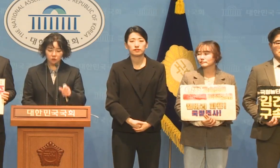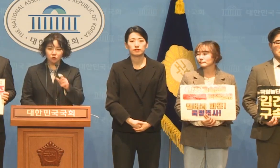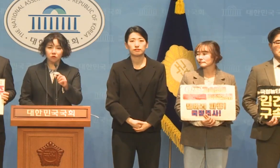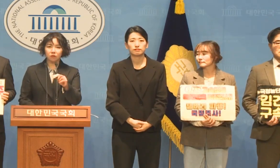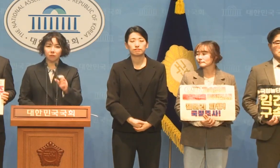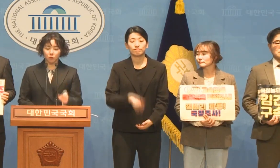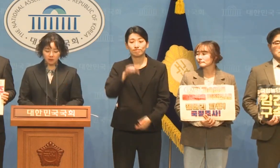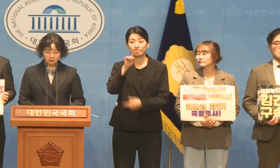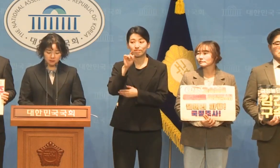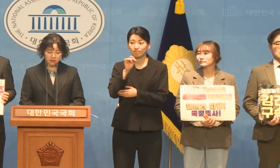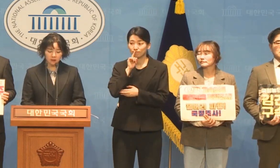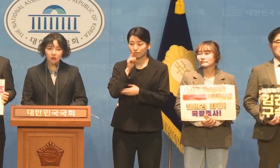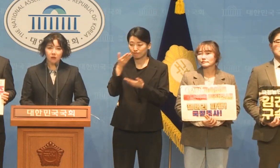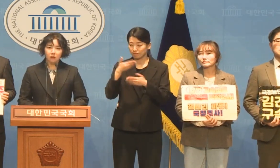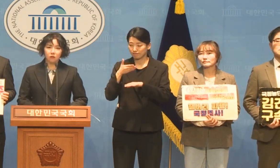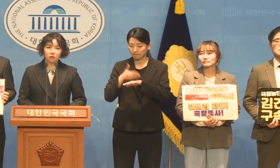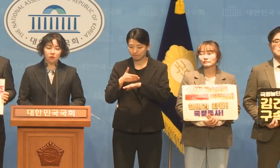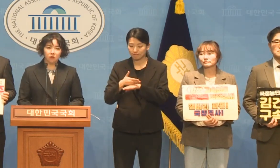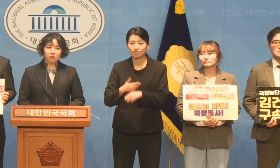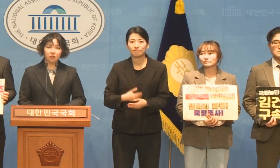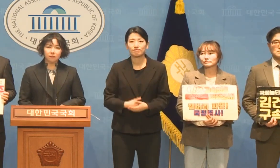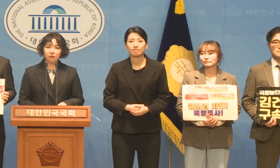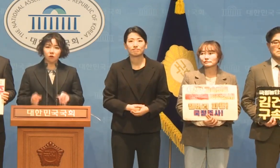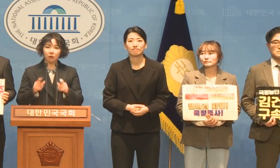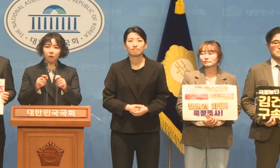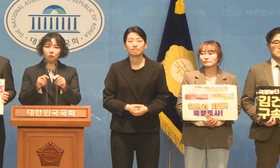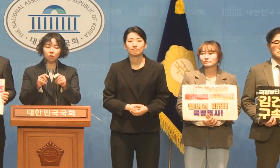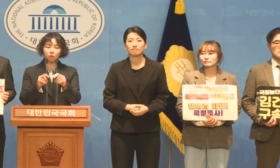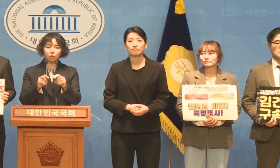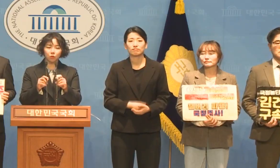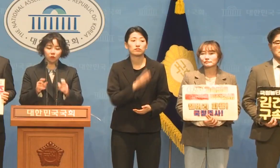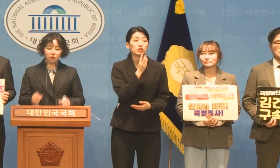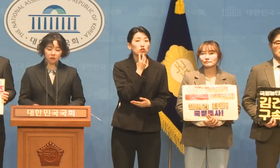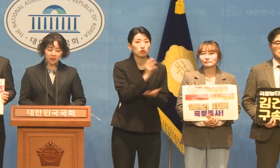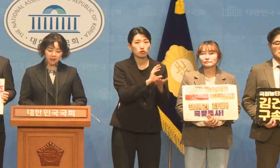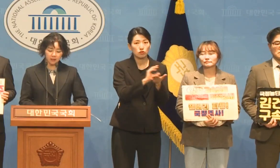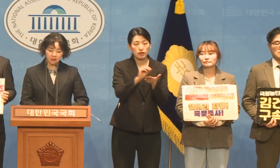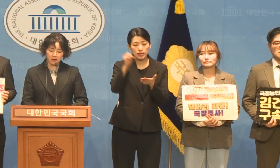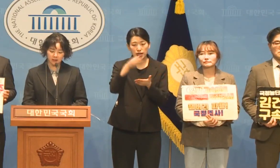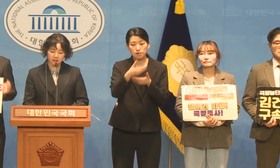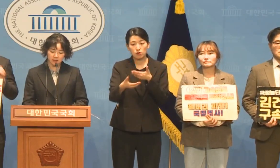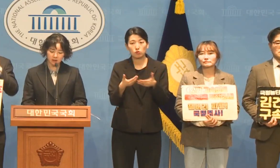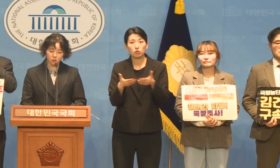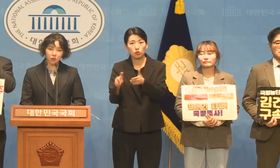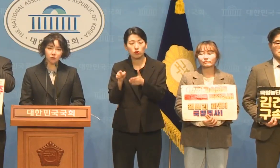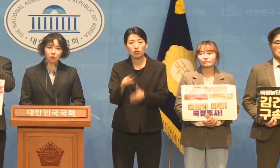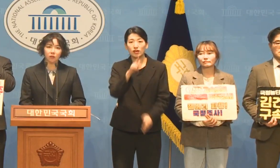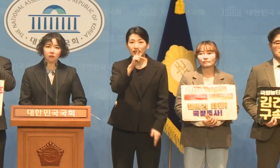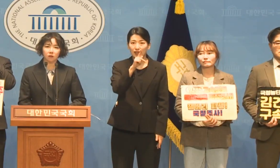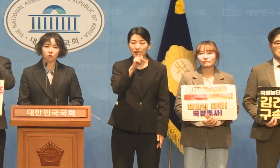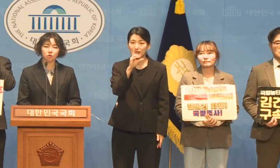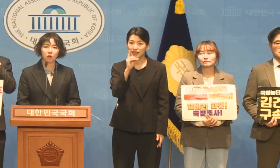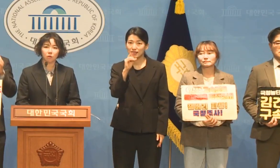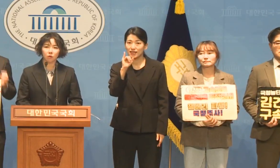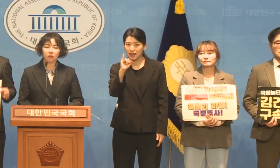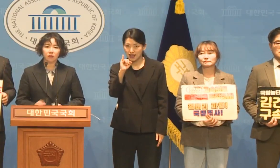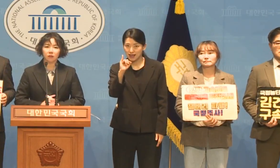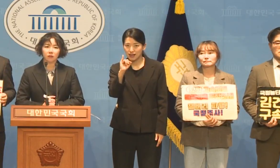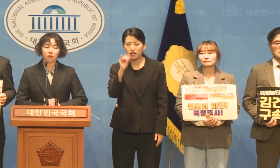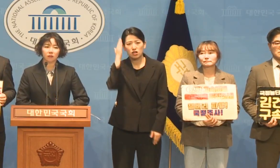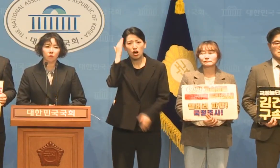네, 강두구 의원님 고맙습니다. 기억하시겠지만 서울 양평 고속도로는 KDI가 오랫동안